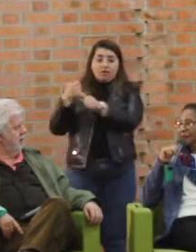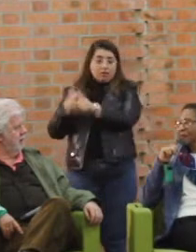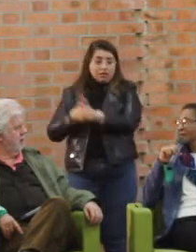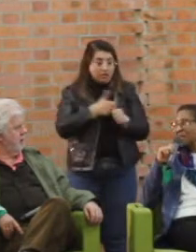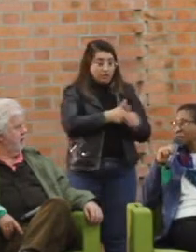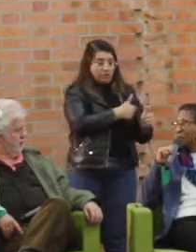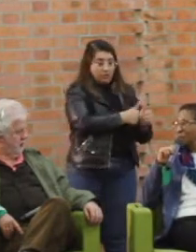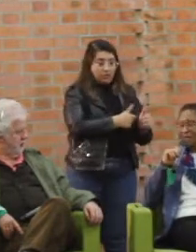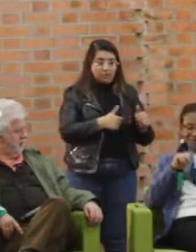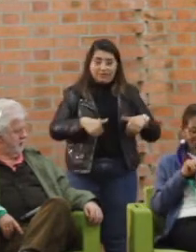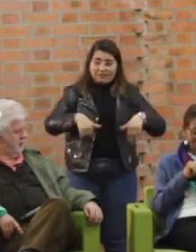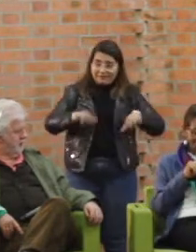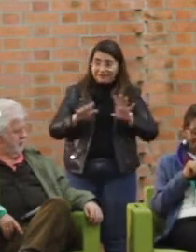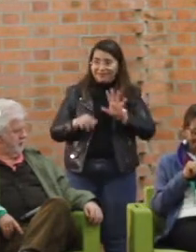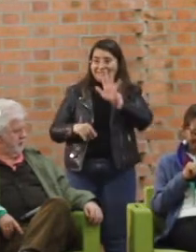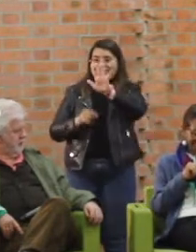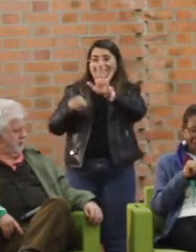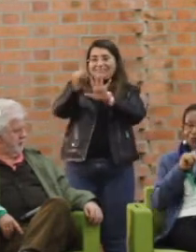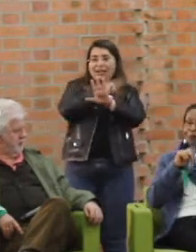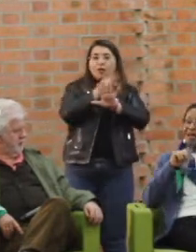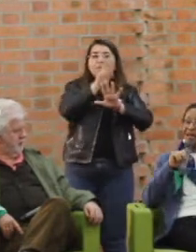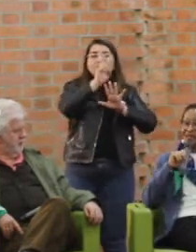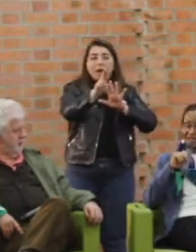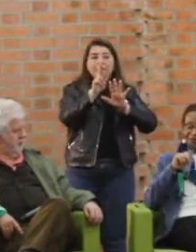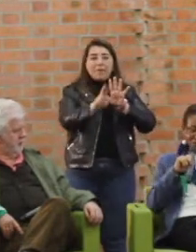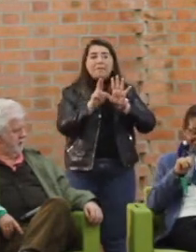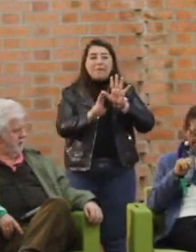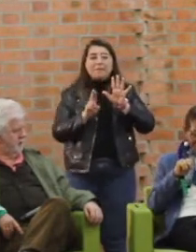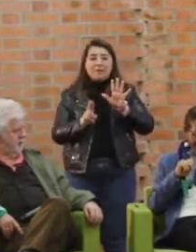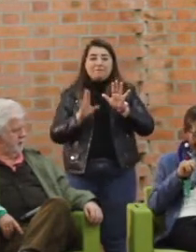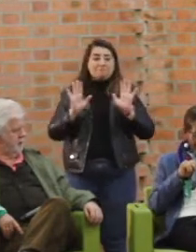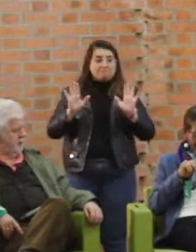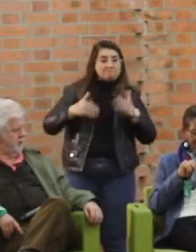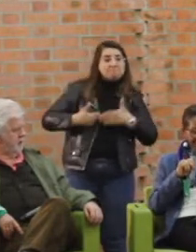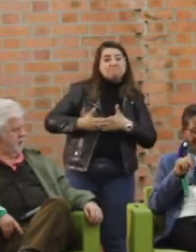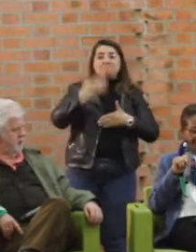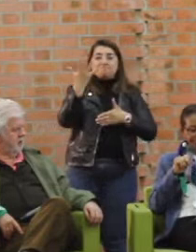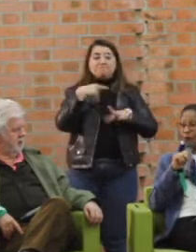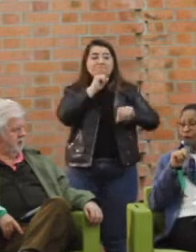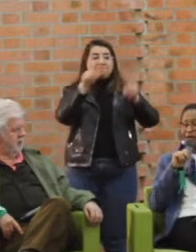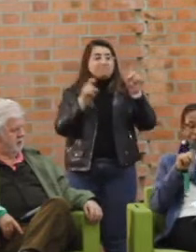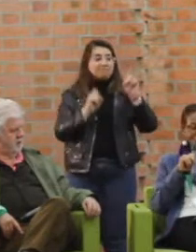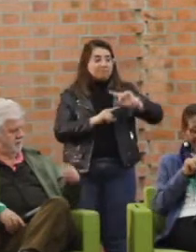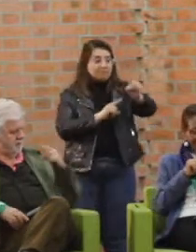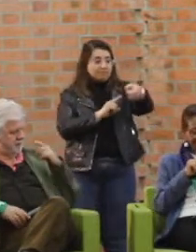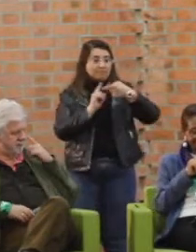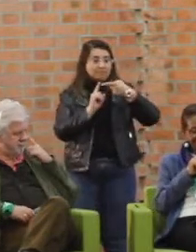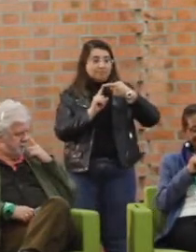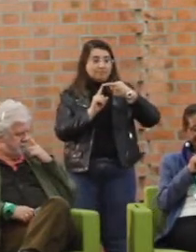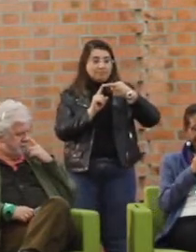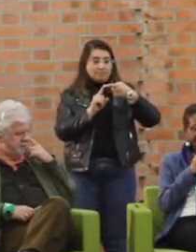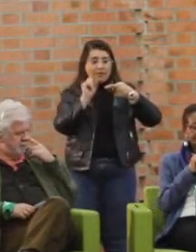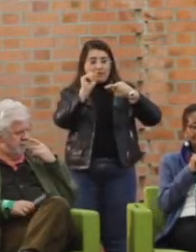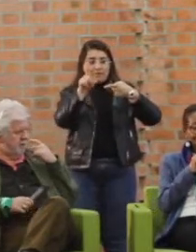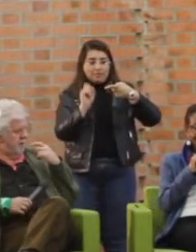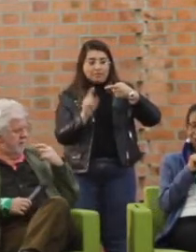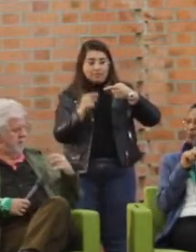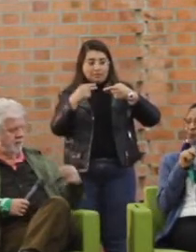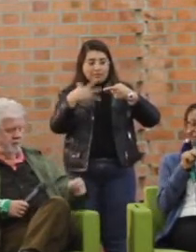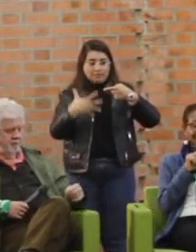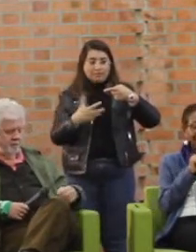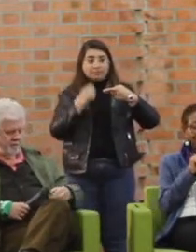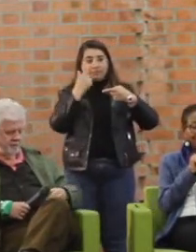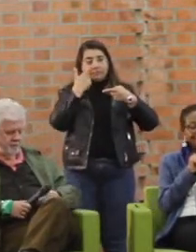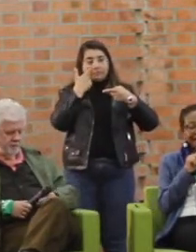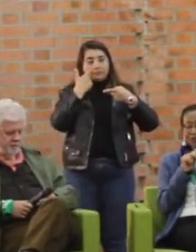ustedes cinco seis minutos Voy a iniciar entonces la primera pregunta Con Rodrigo Prime Rodrigo